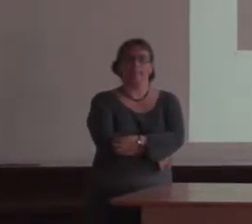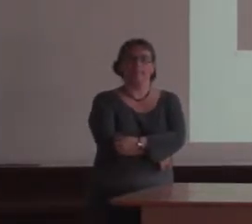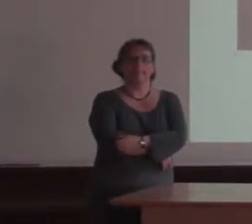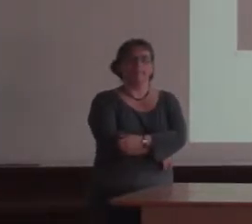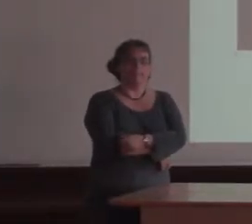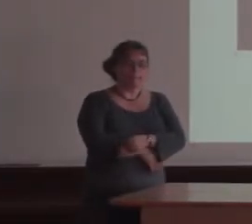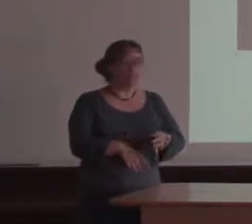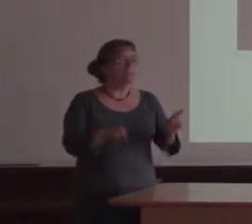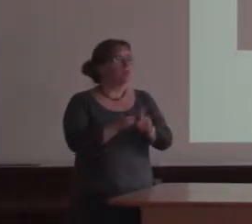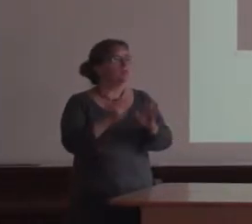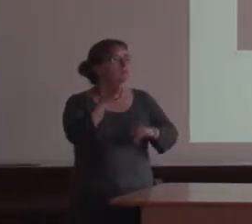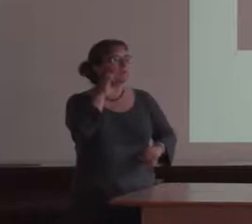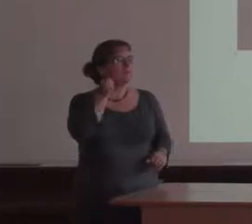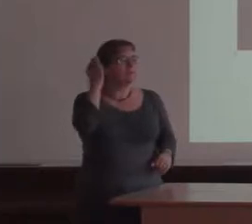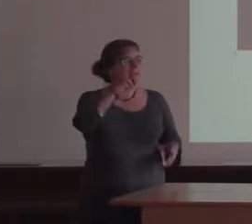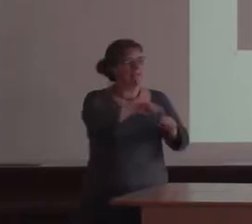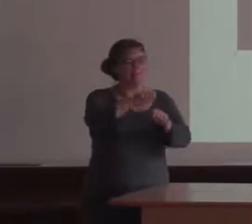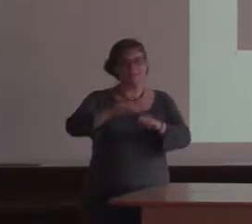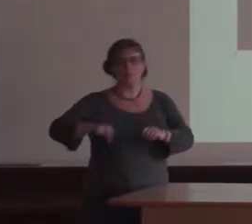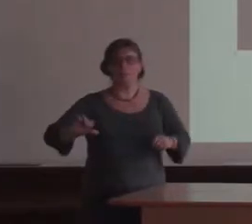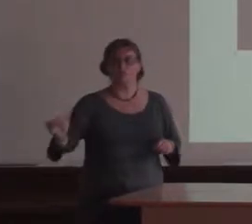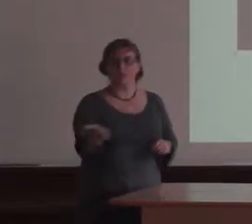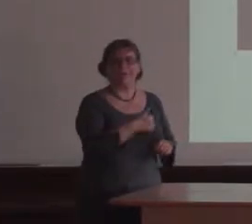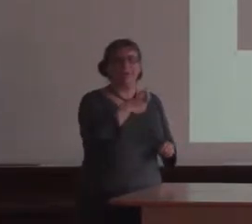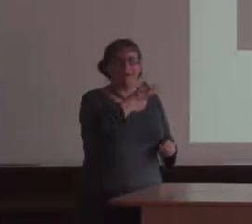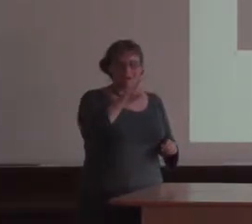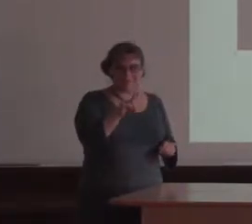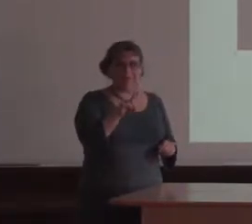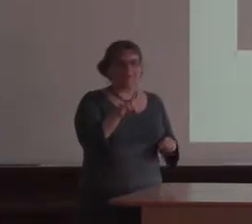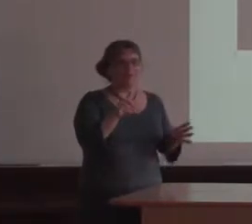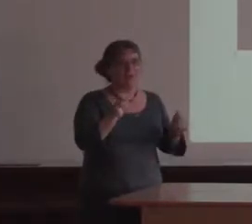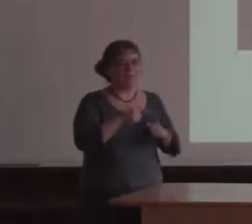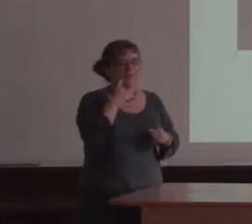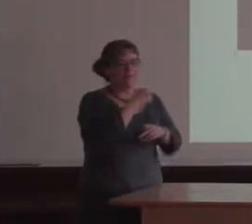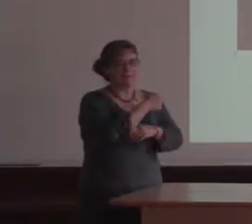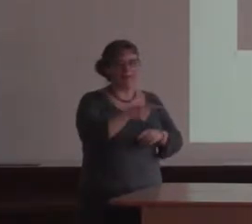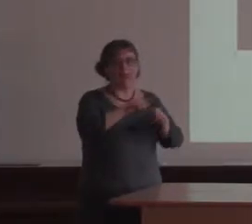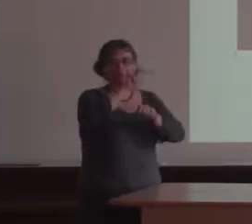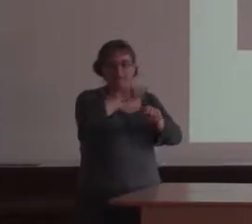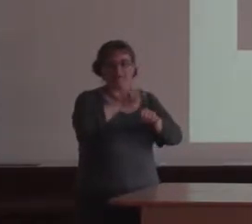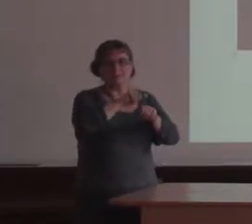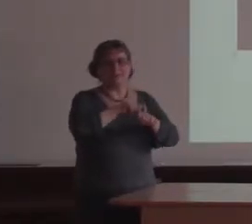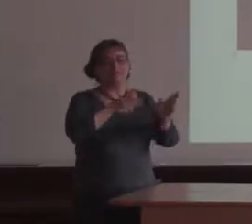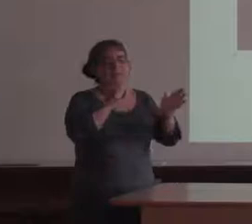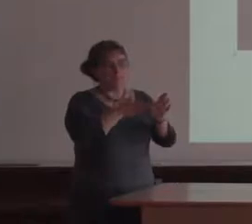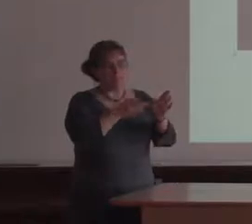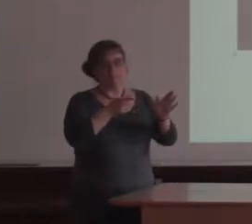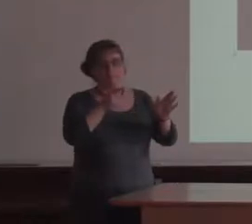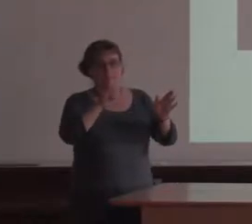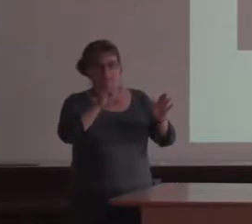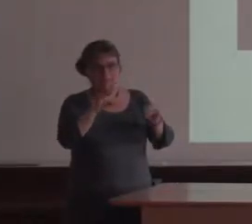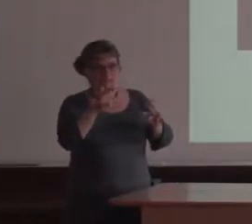Je vous disais tout à l'heure, on peut avoir l'ID des tests exécutés avec -v. Mais des fois, si on veut débugger un petit peu,